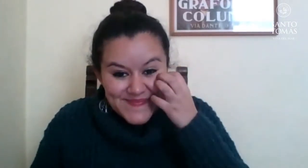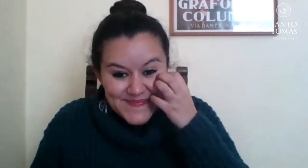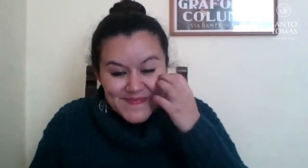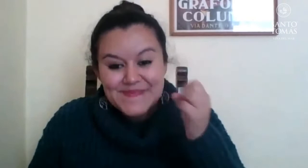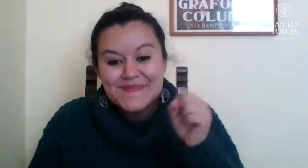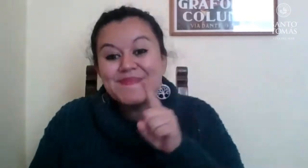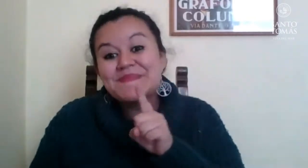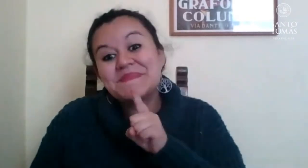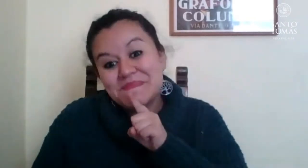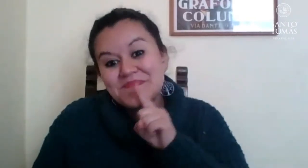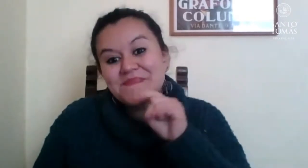abuelo,